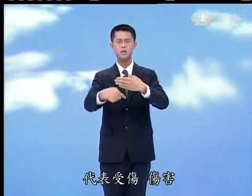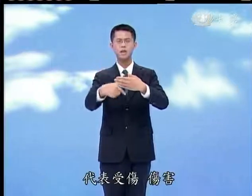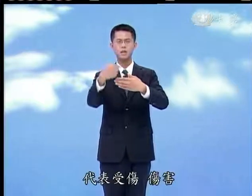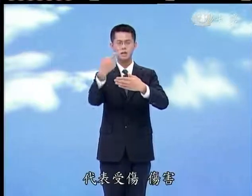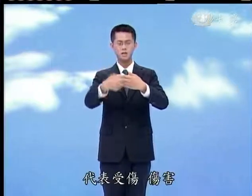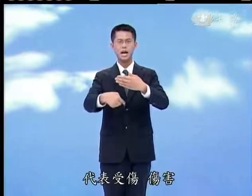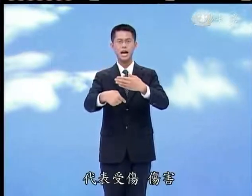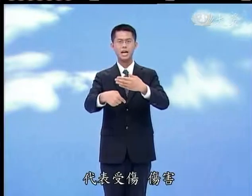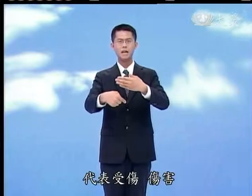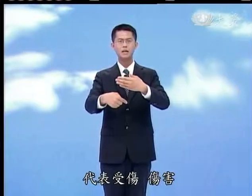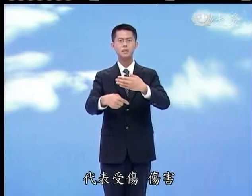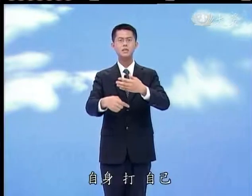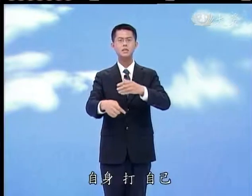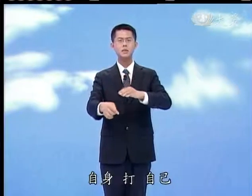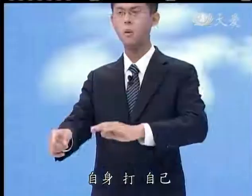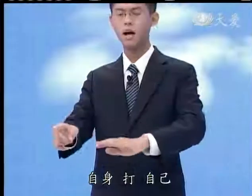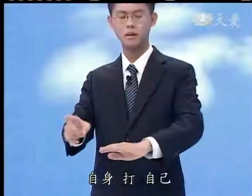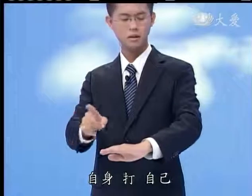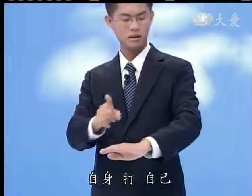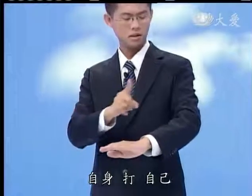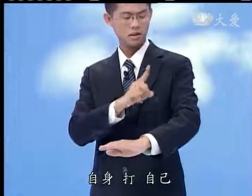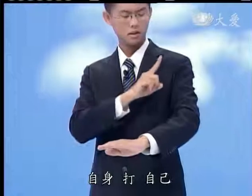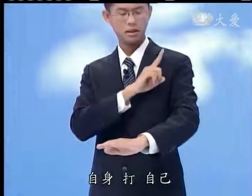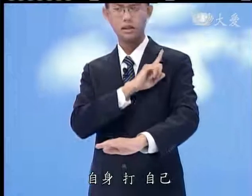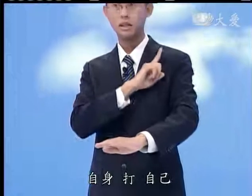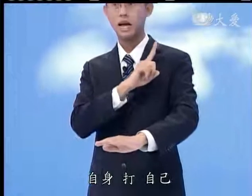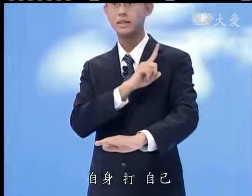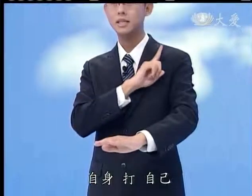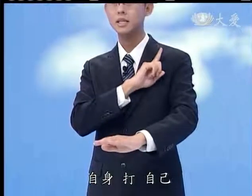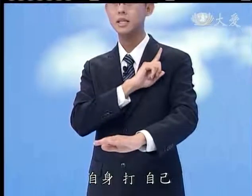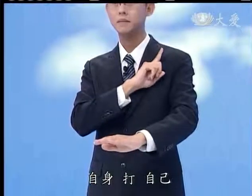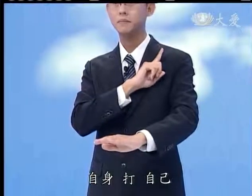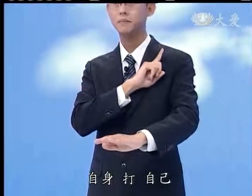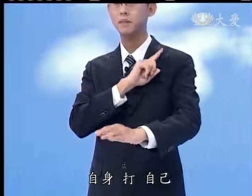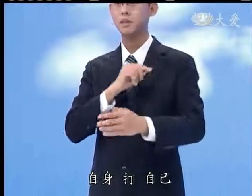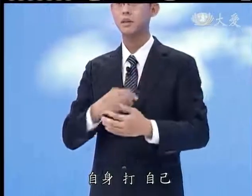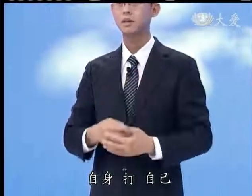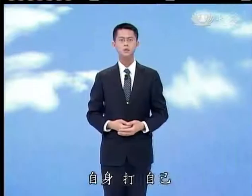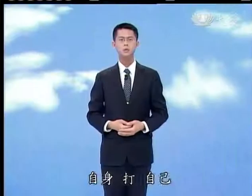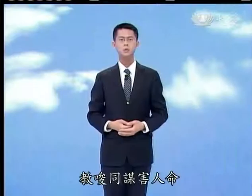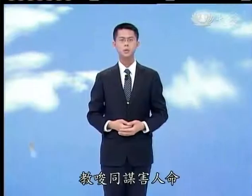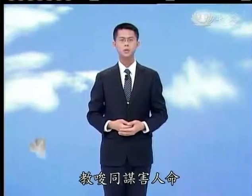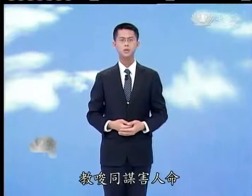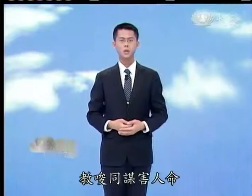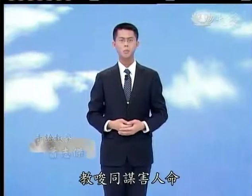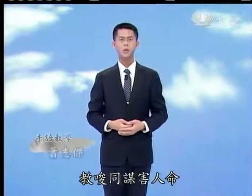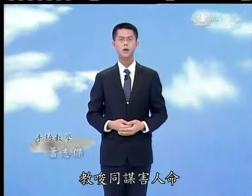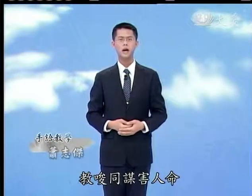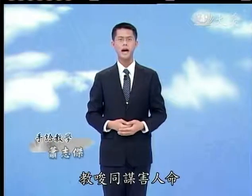伤伤害。自身的话，打自己，教唆同谋害